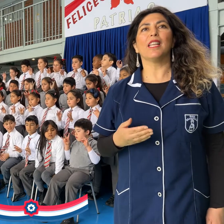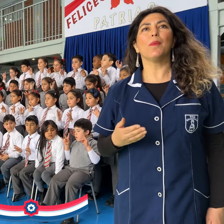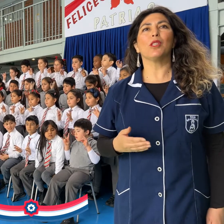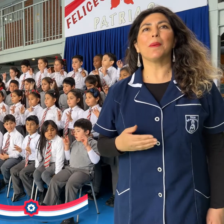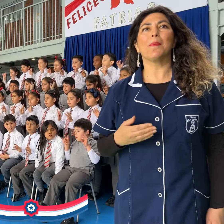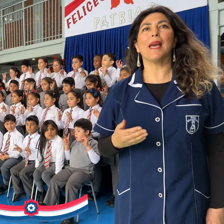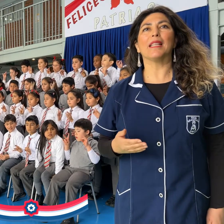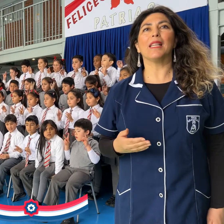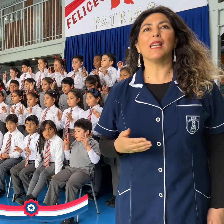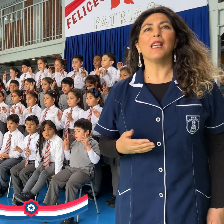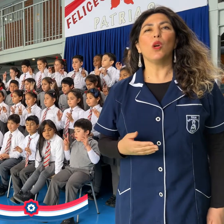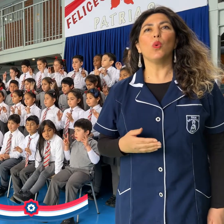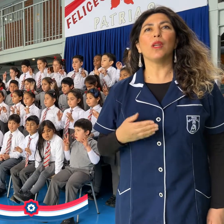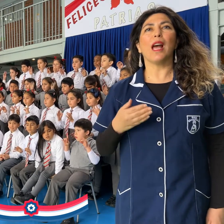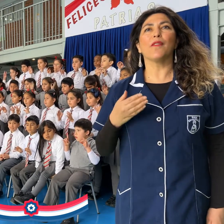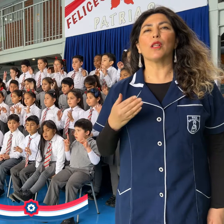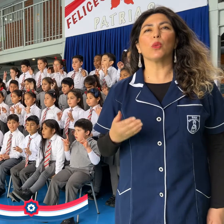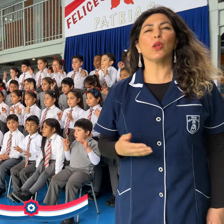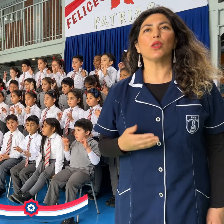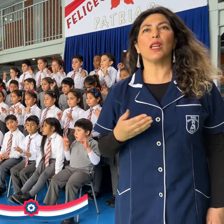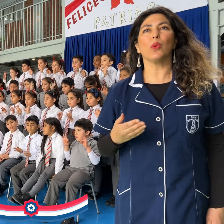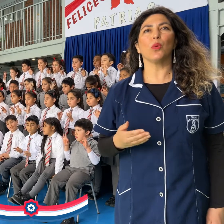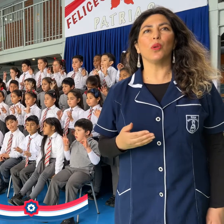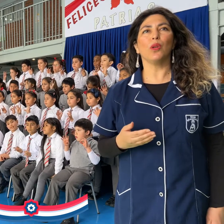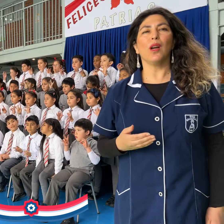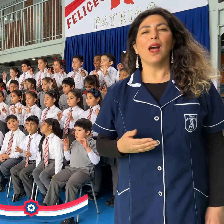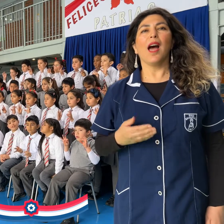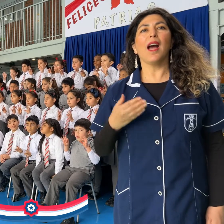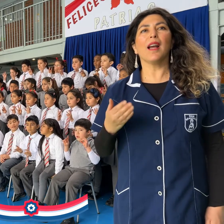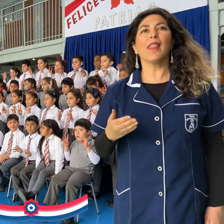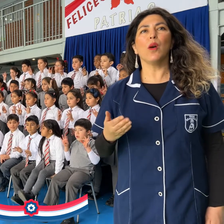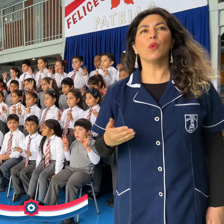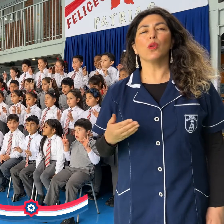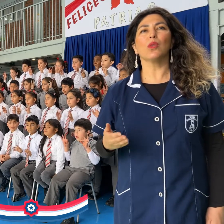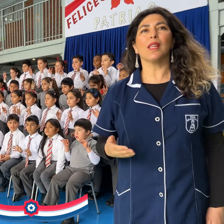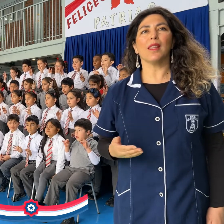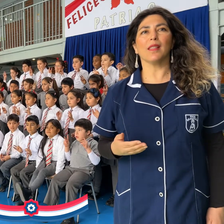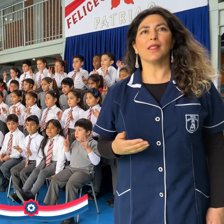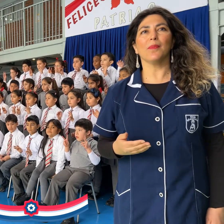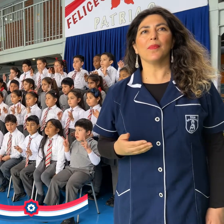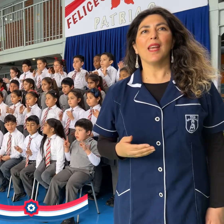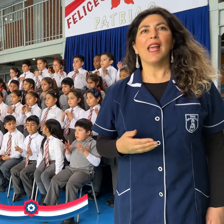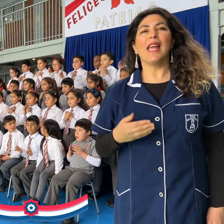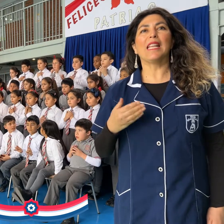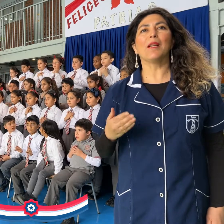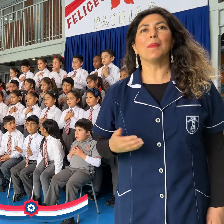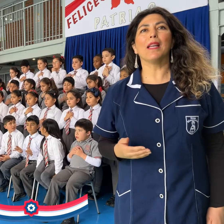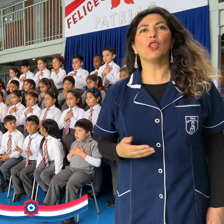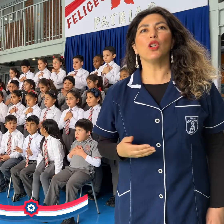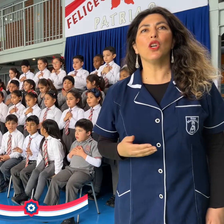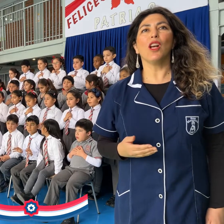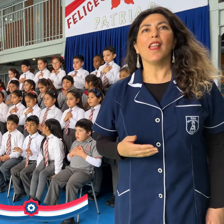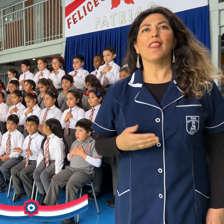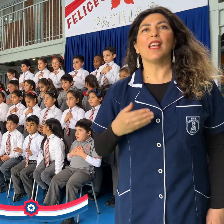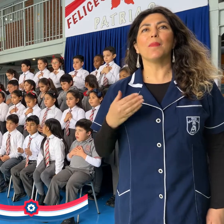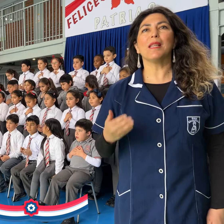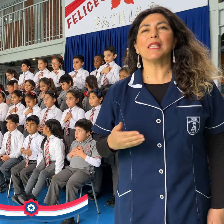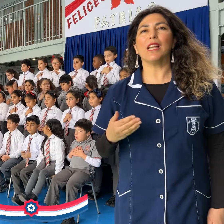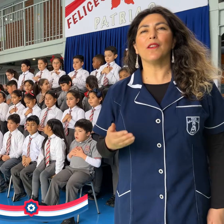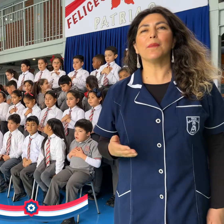queremos enviarle un afectuoso saludo a cada uno de ustedes en el marco del mes de la